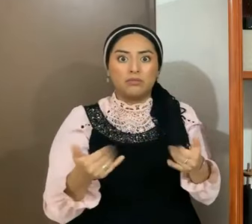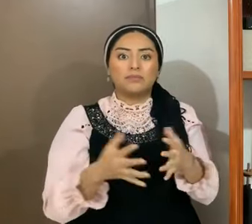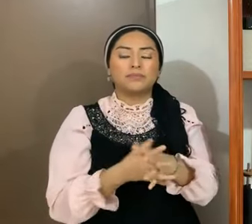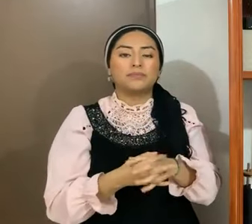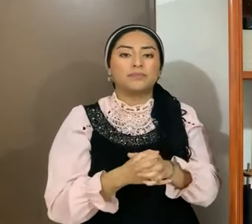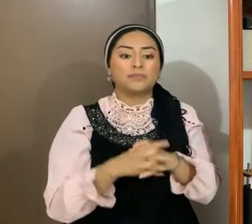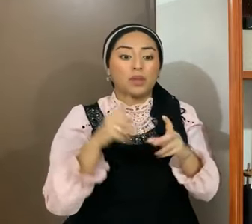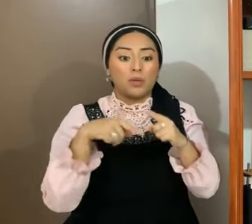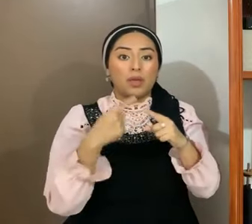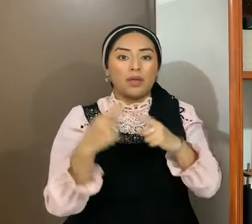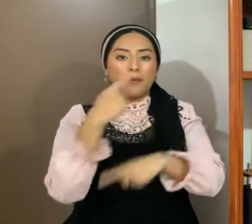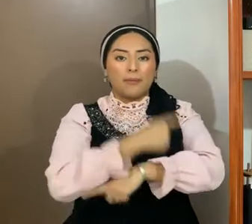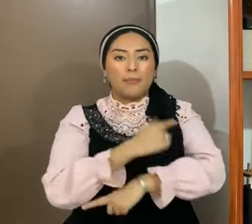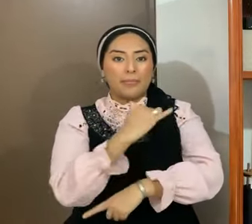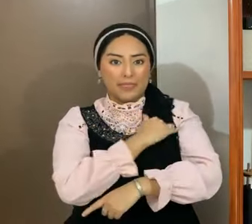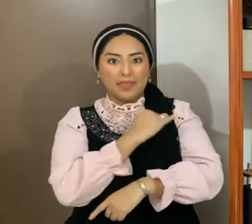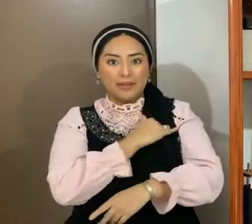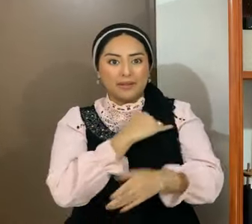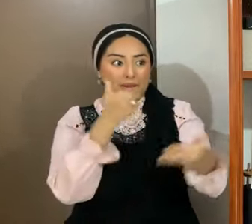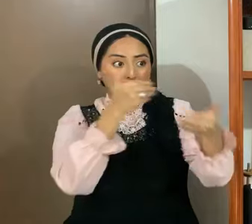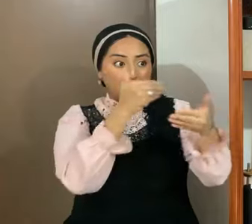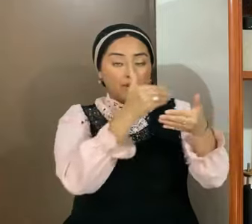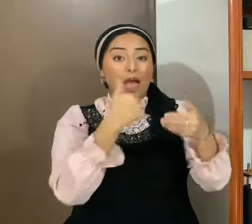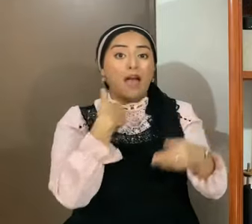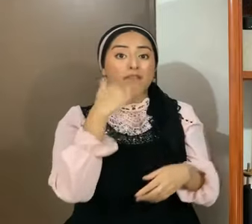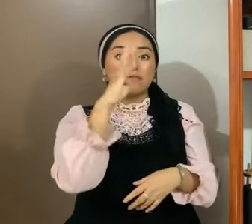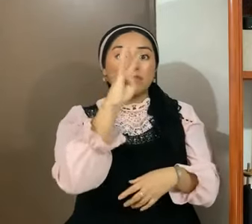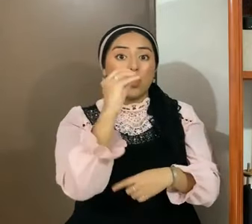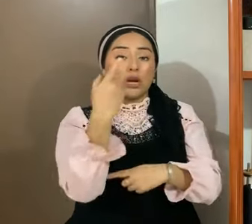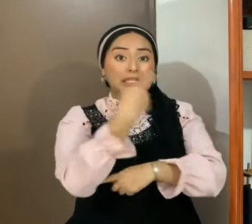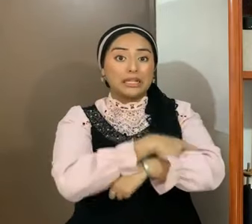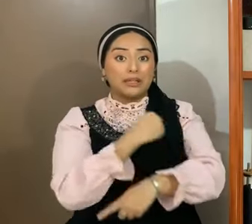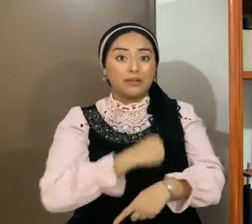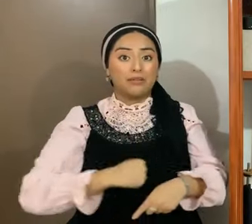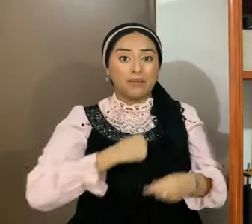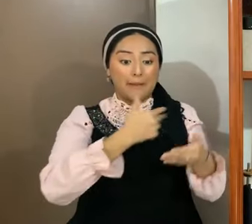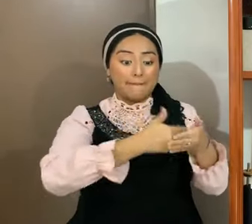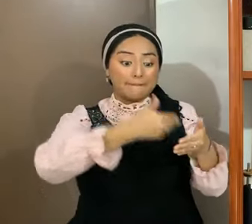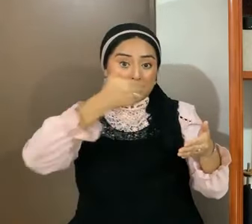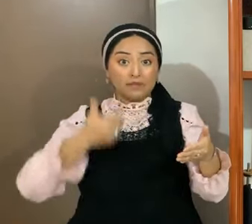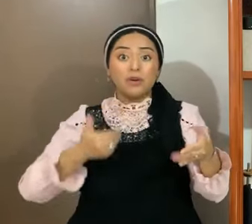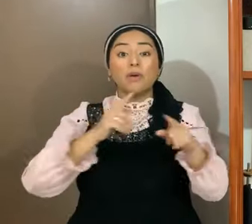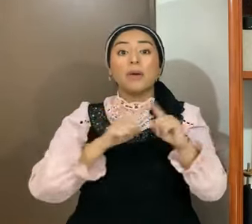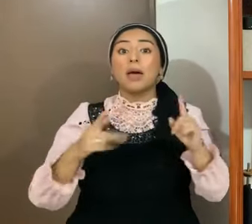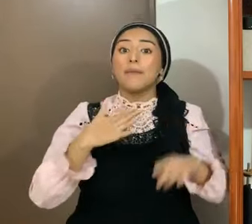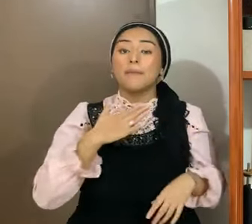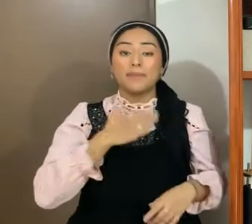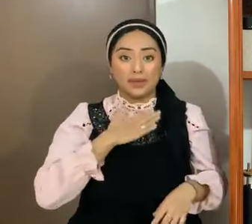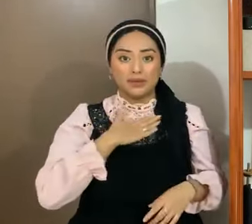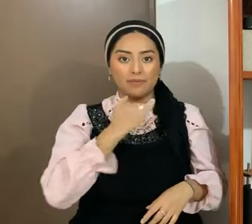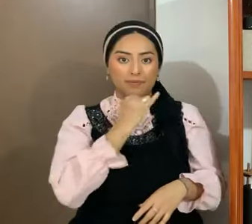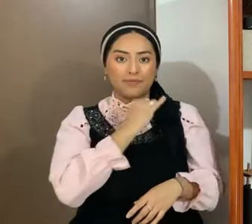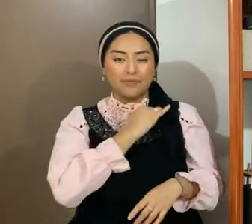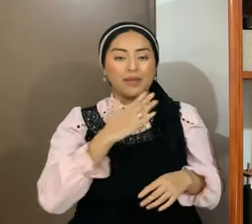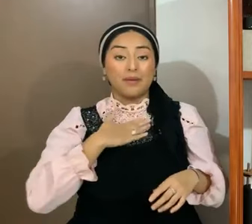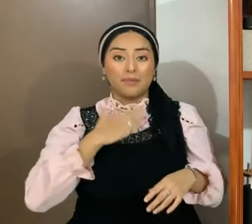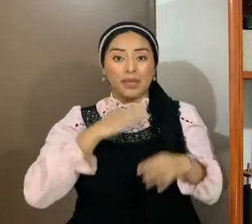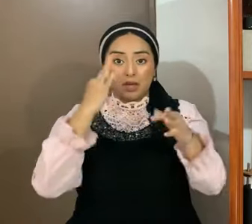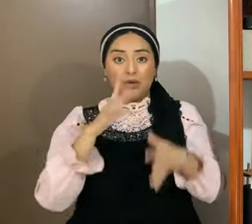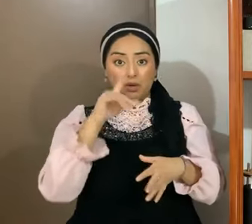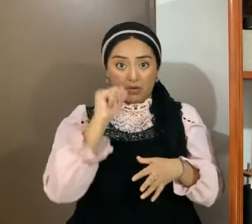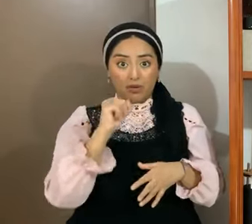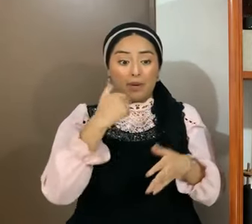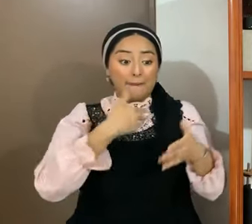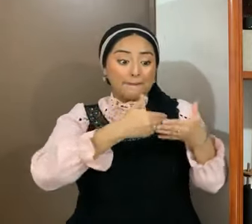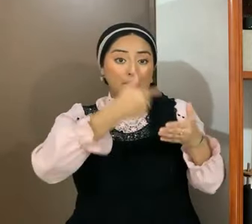Cuando se acerca Yom Kippur, se tienen los 40 días de arrepentimiento, pero a mí en lo personal siempre, en el mes